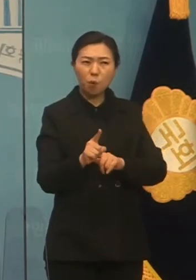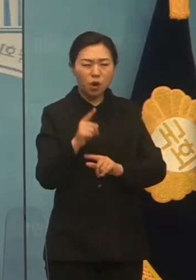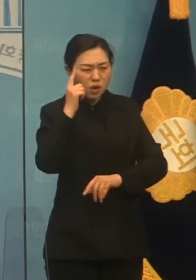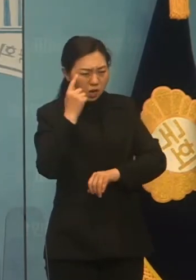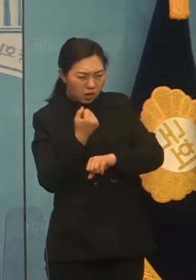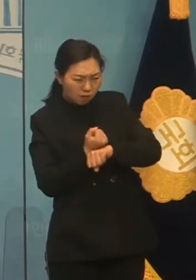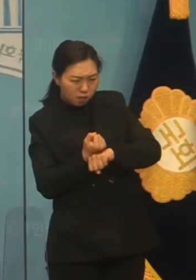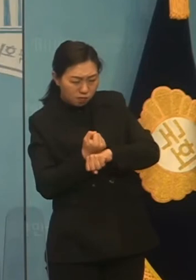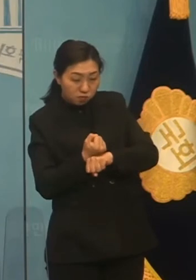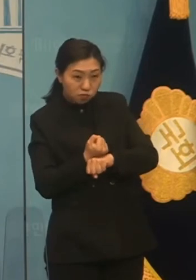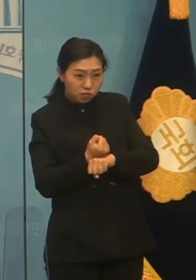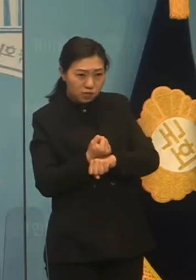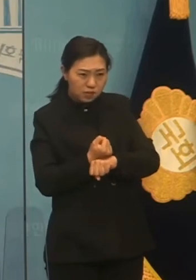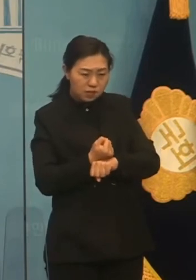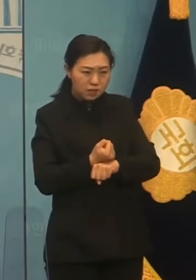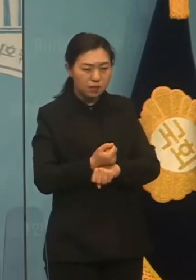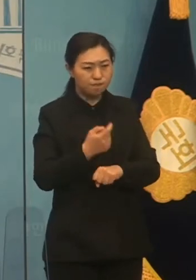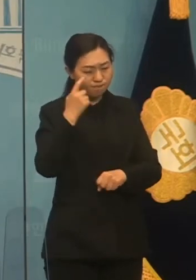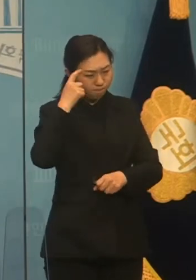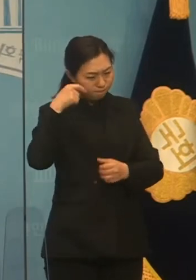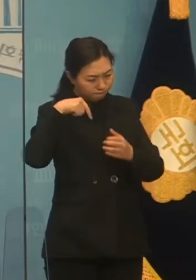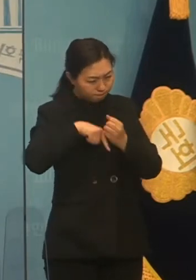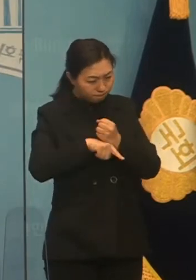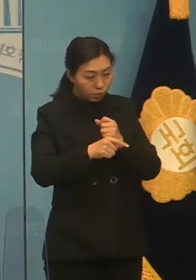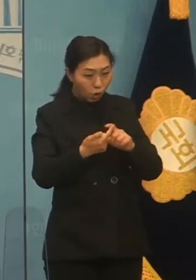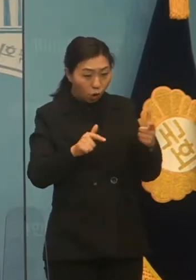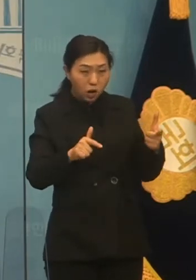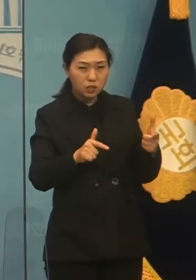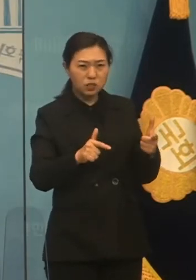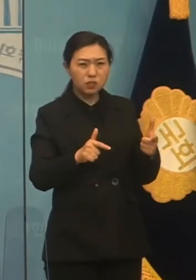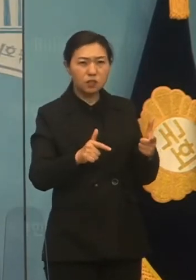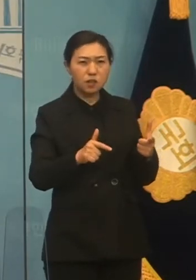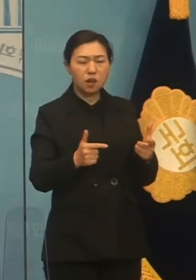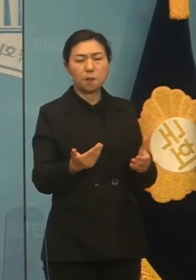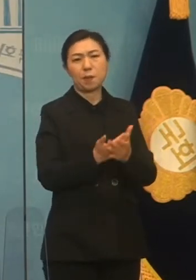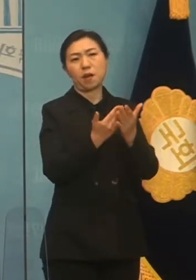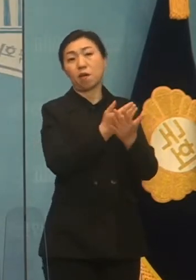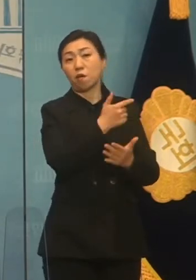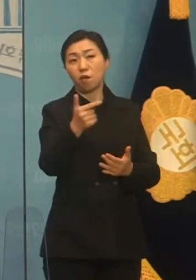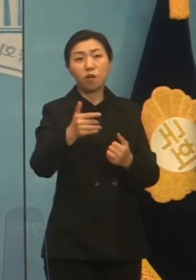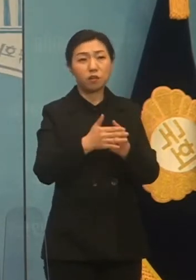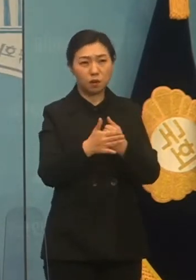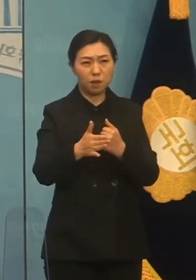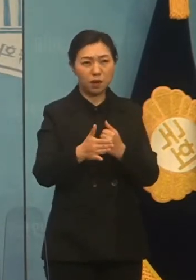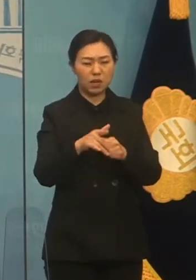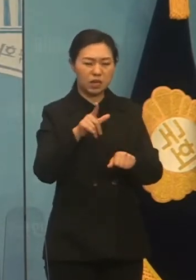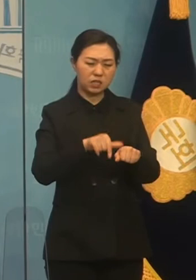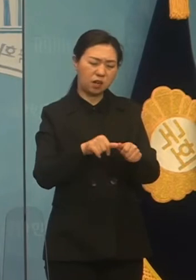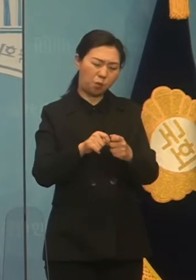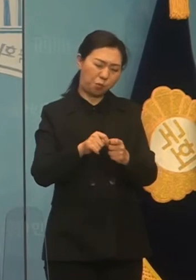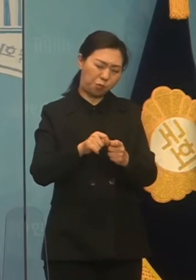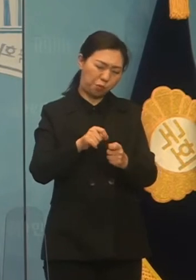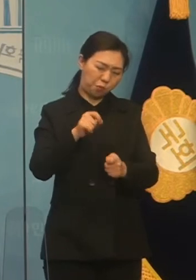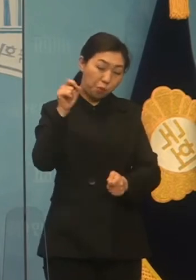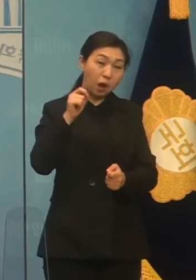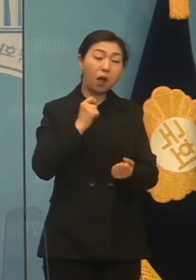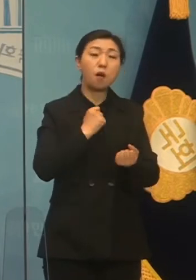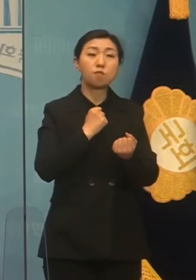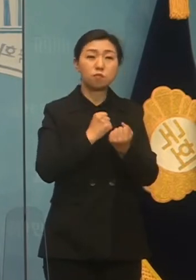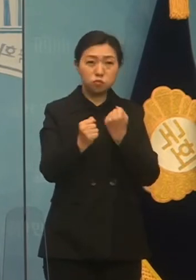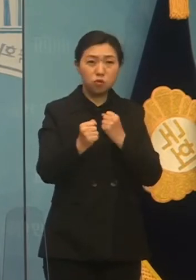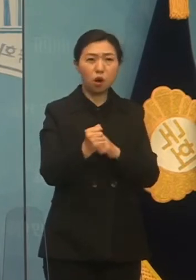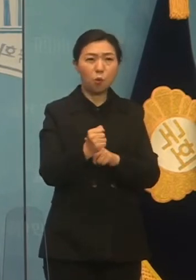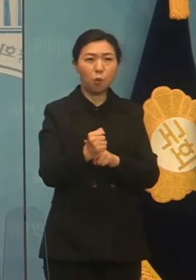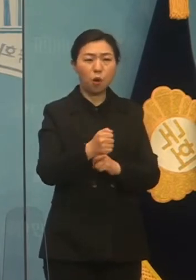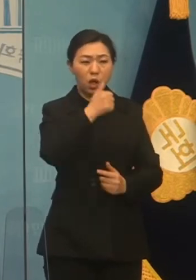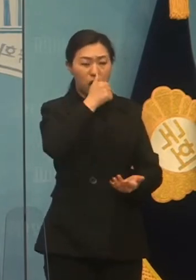과학기술의 진보가 이루어졌고 수사기법 역시 끊임없이 발전하고 있기 때문에 긴 시간이 흐른 뒤에도 범죄 피해